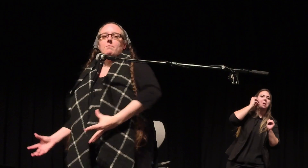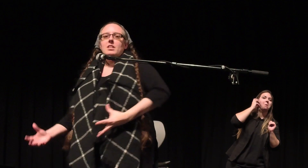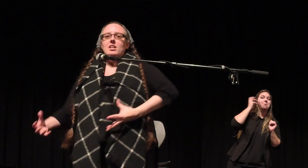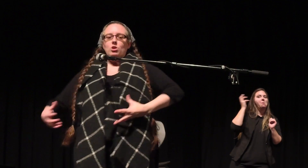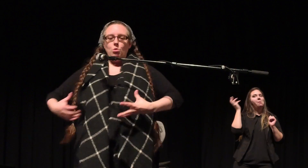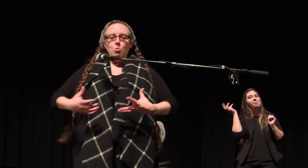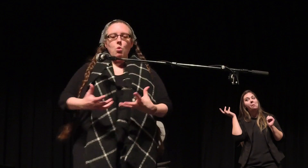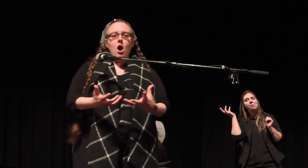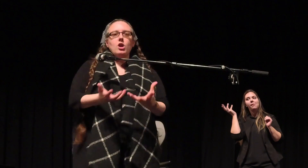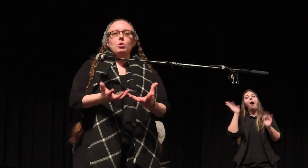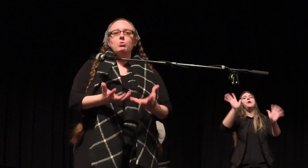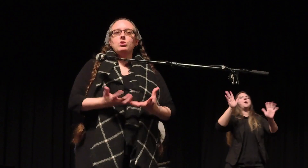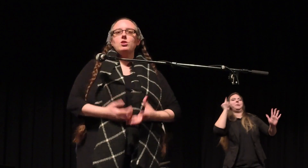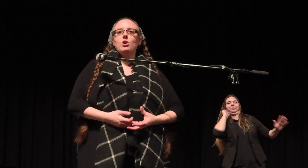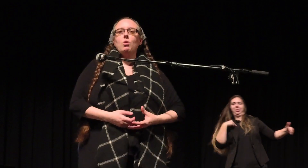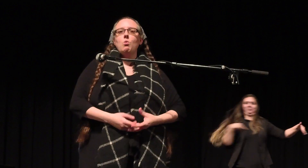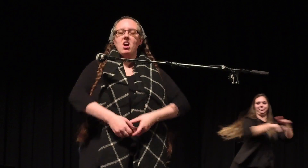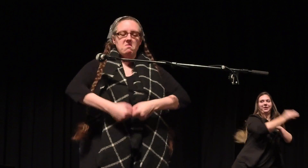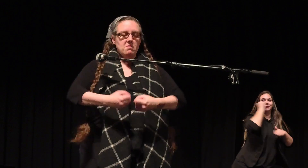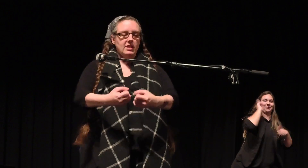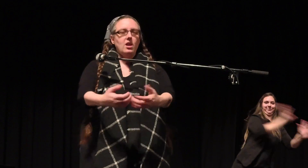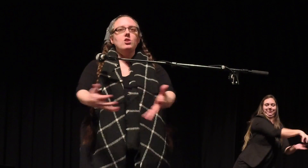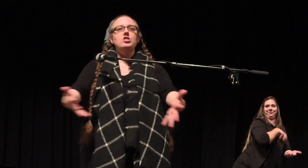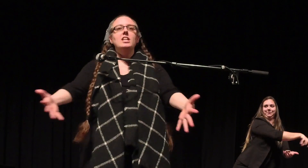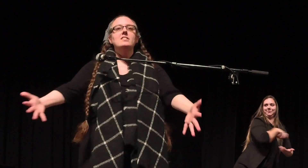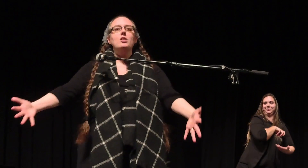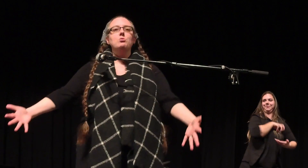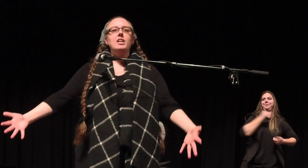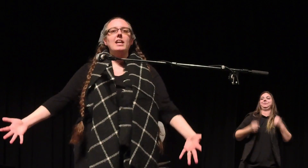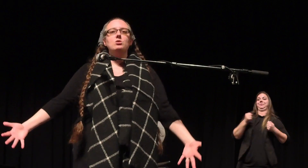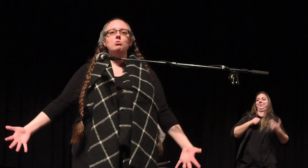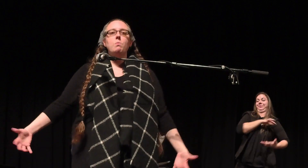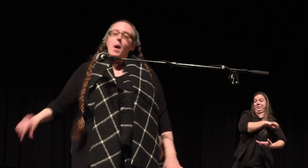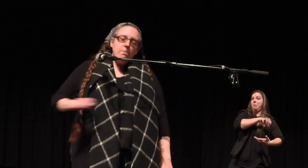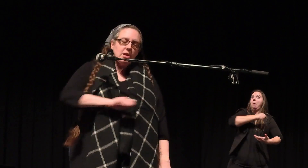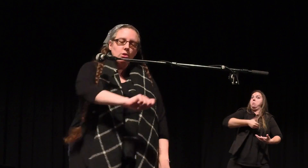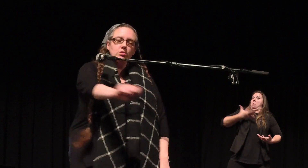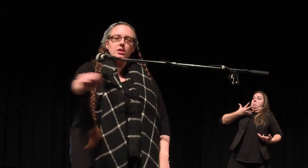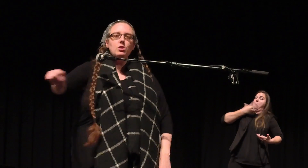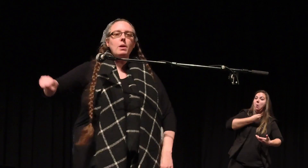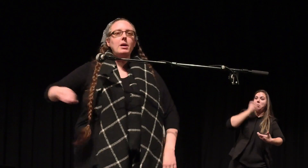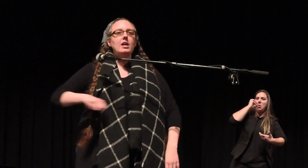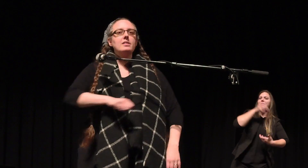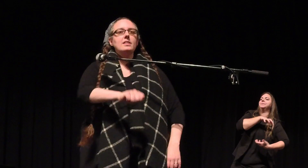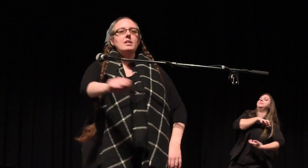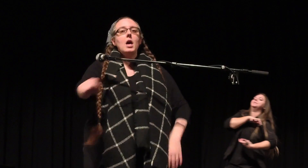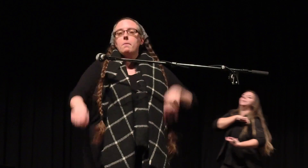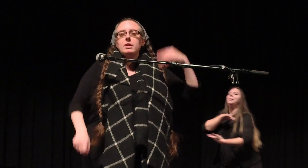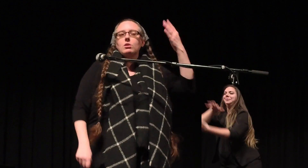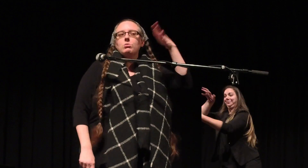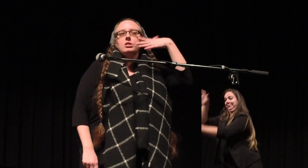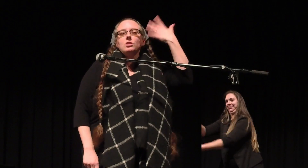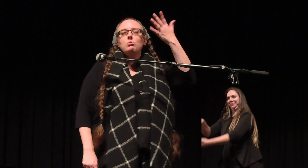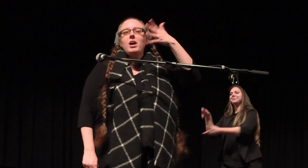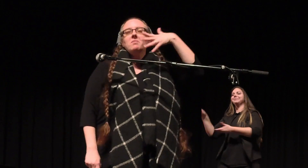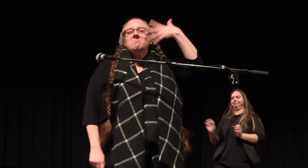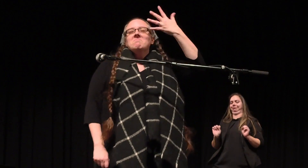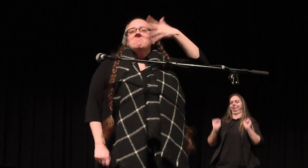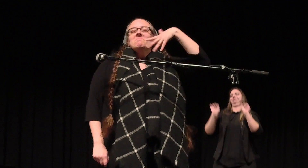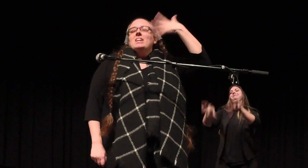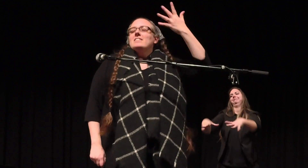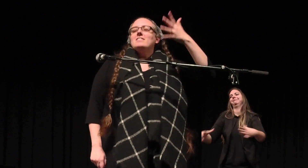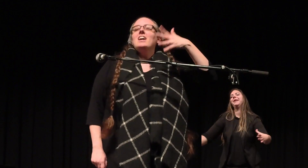elle a ramené 3 gros oignons. L'étranger les a ajoutés à la soupe, puis il continue à brasser, puis il continue